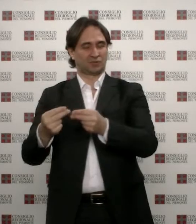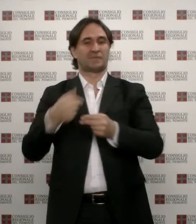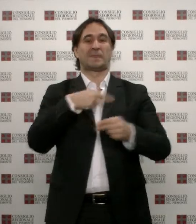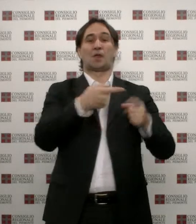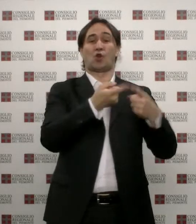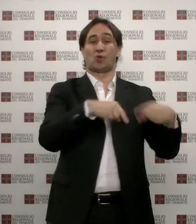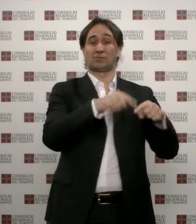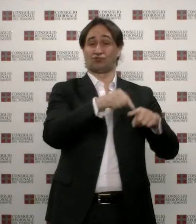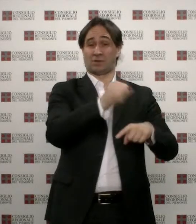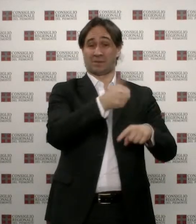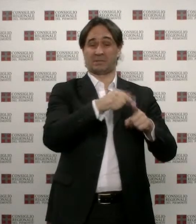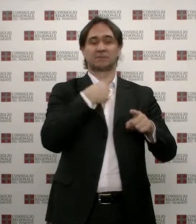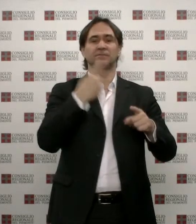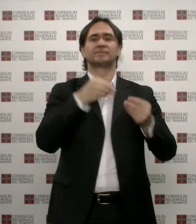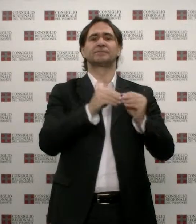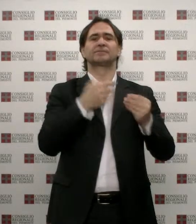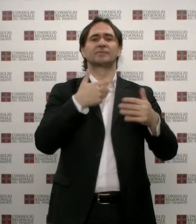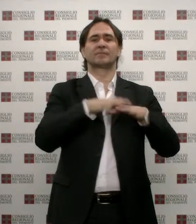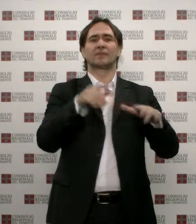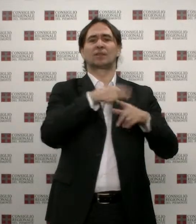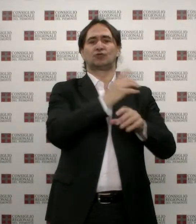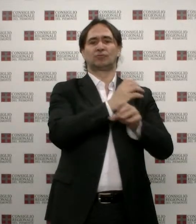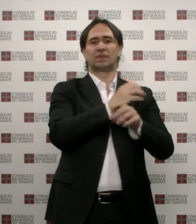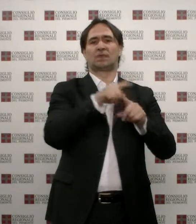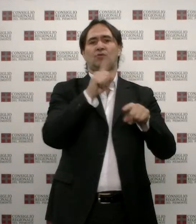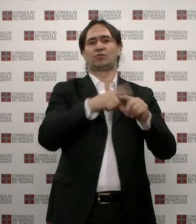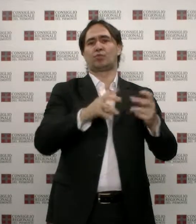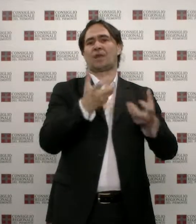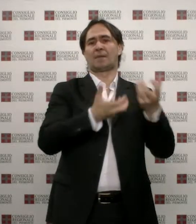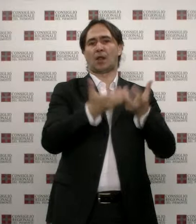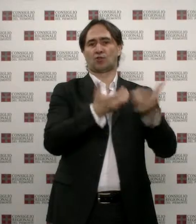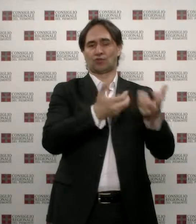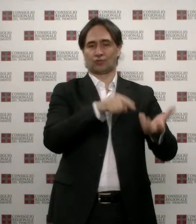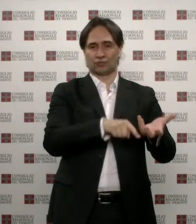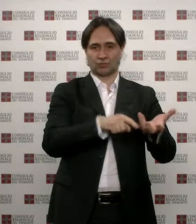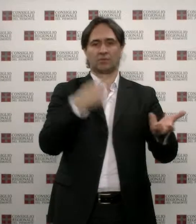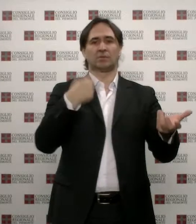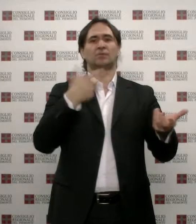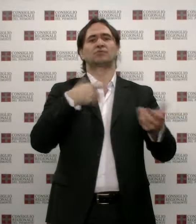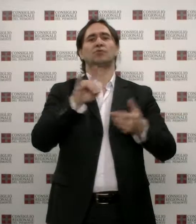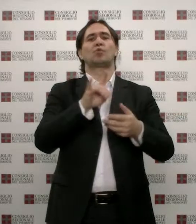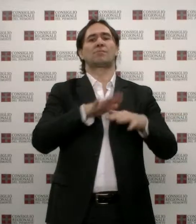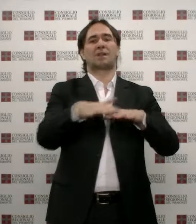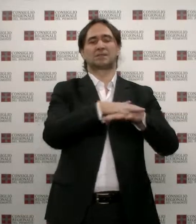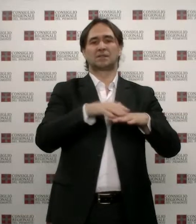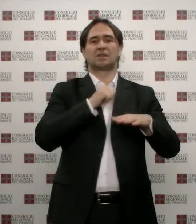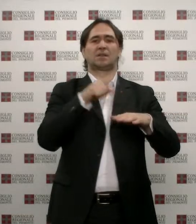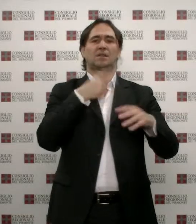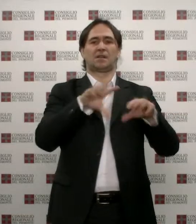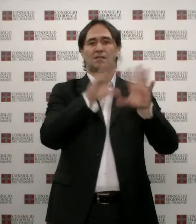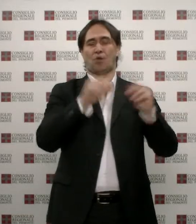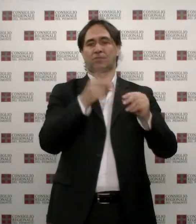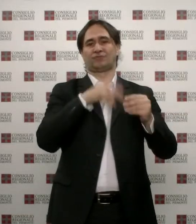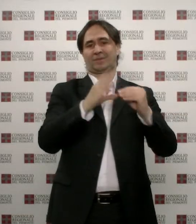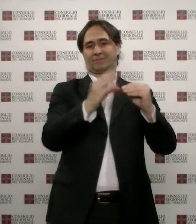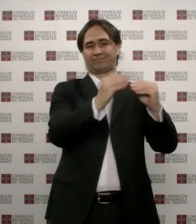prima commissione si è occupata del piano per nuovi cimiteri e crematori, mentre l'urbanistica di autorecupero immobiliare.